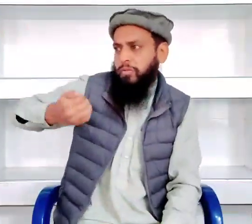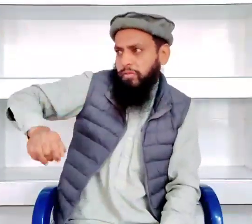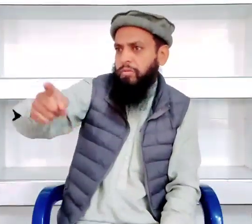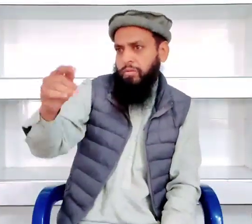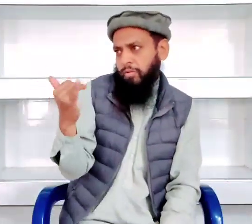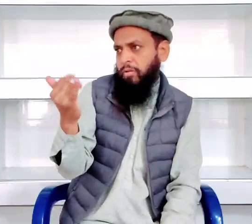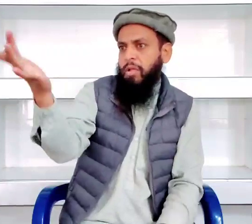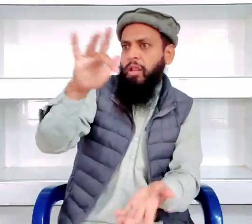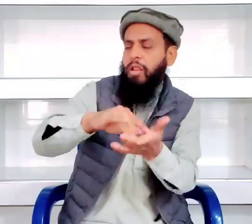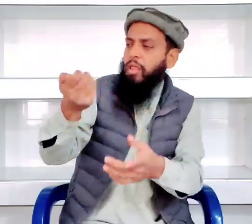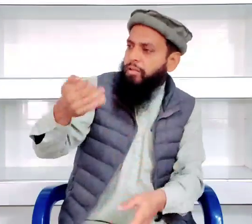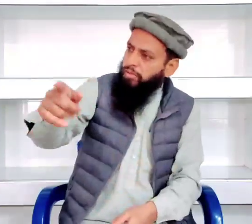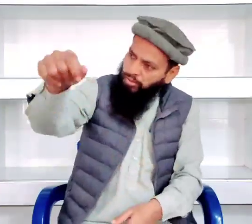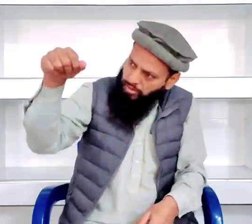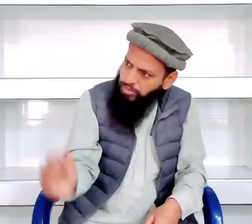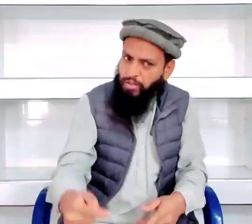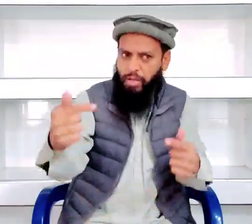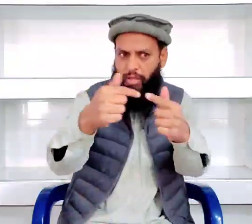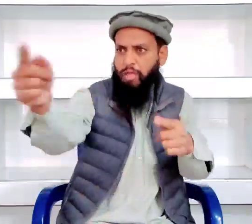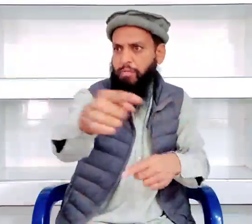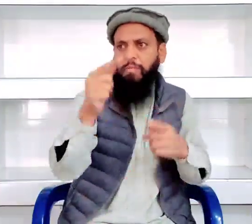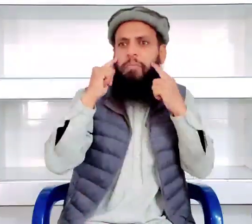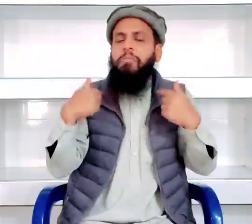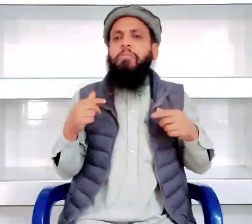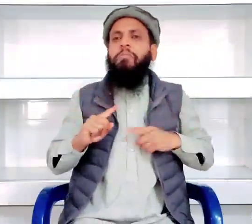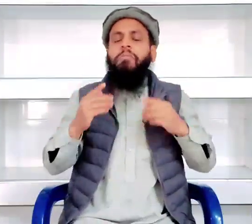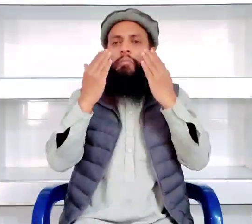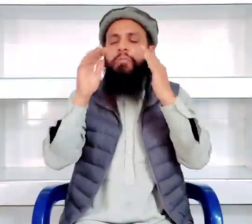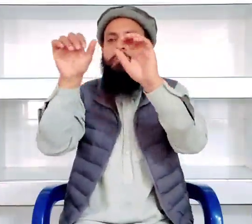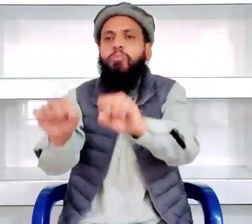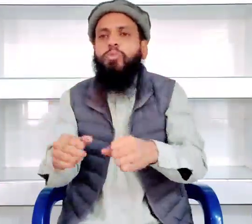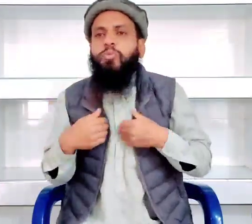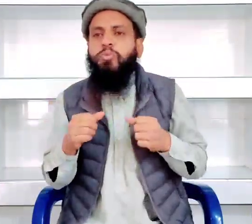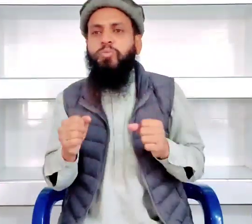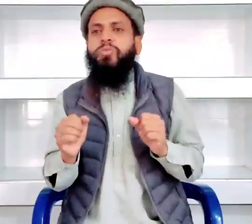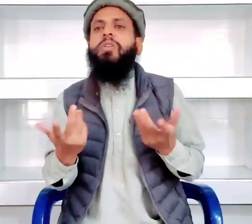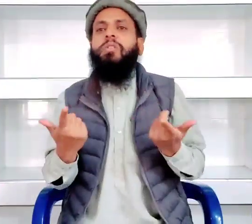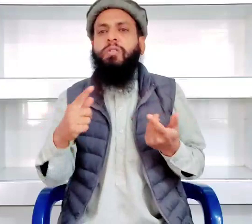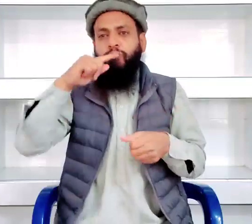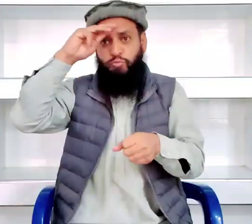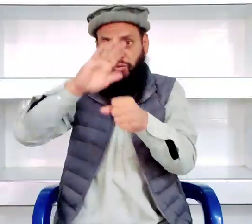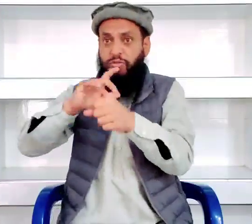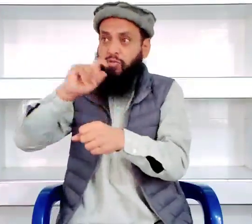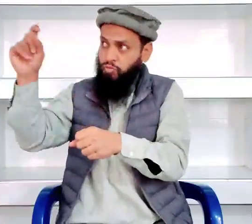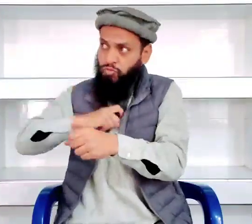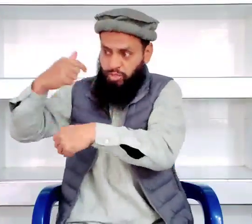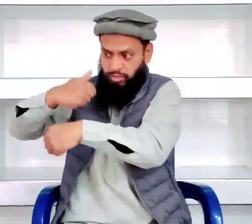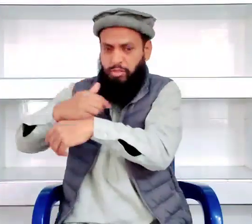واسطے جائز نہیں سمجھ آ گئی نا بات کیوں طریقہ ہے کہ ایک بندہ سودا کرے جو دا سودا طے ہو